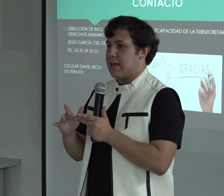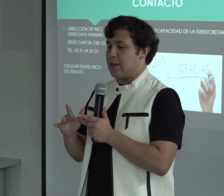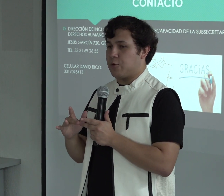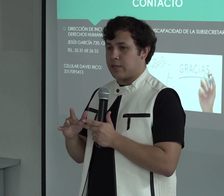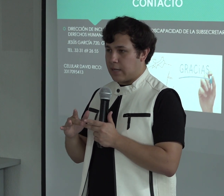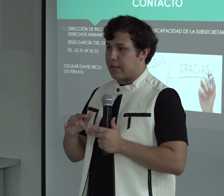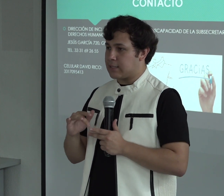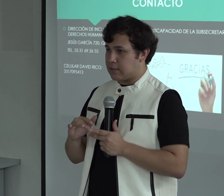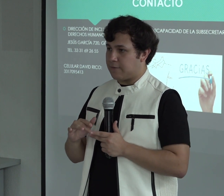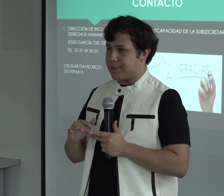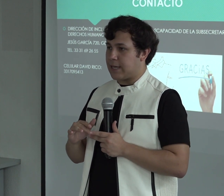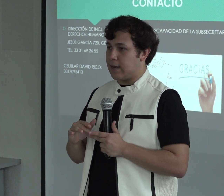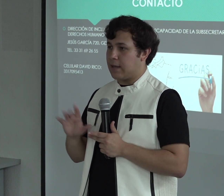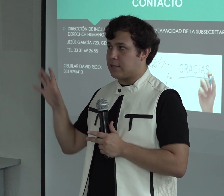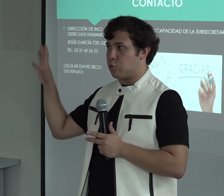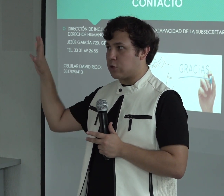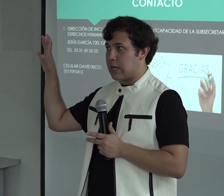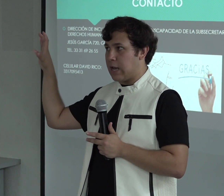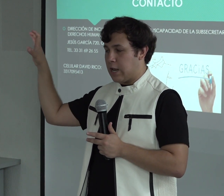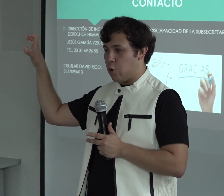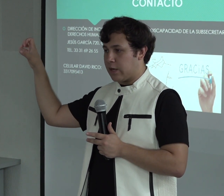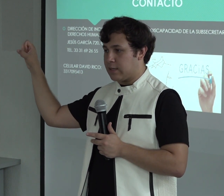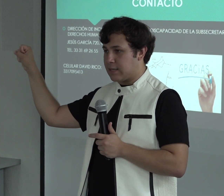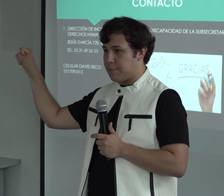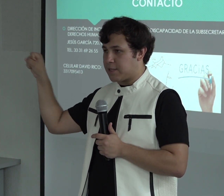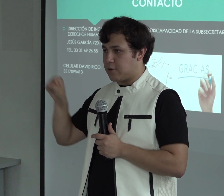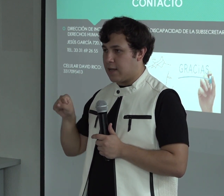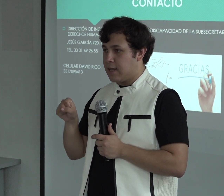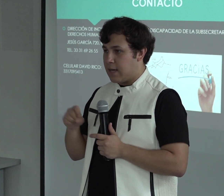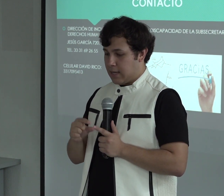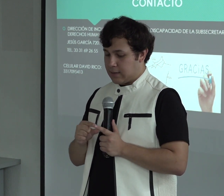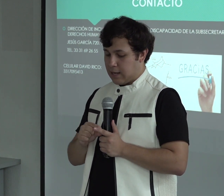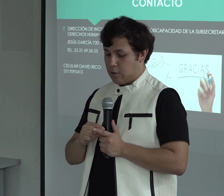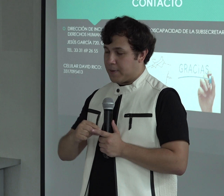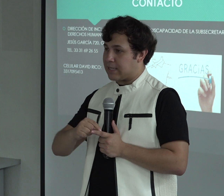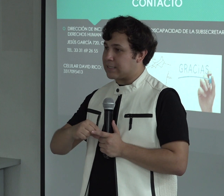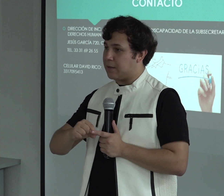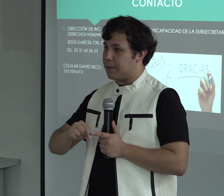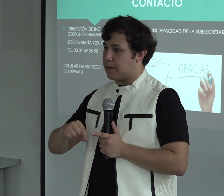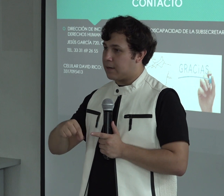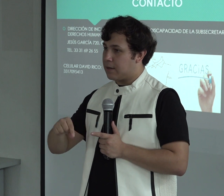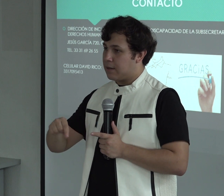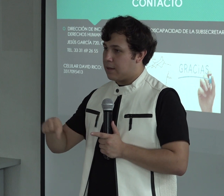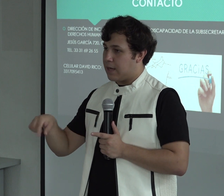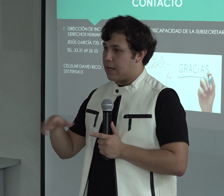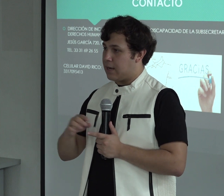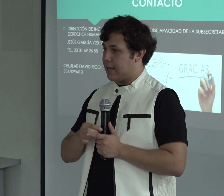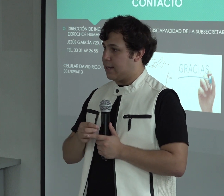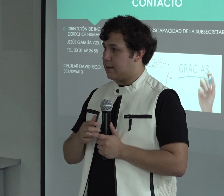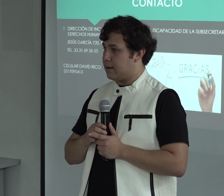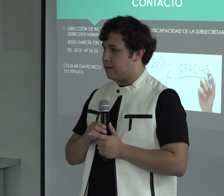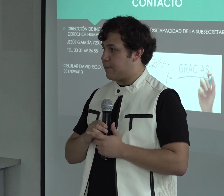una inteligencia artificial escucha lo que dice la persona y te lo empieza a escribir en